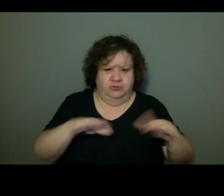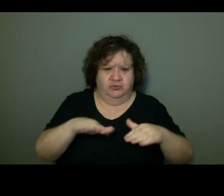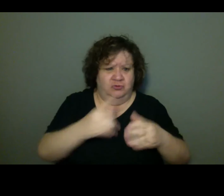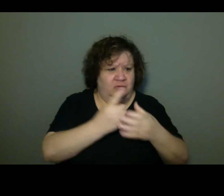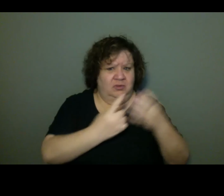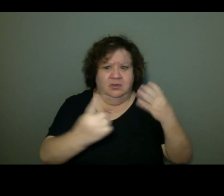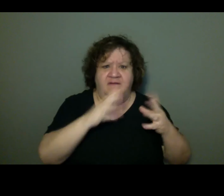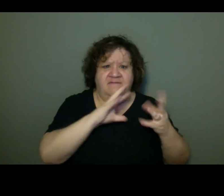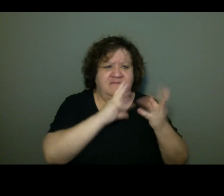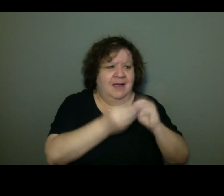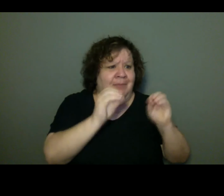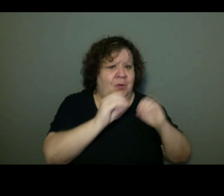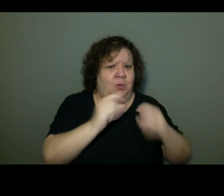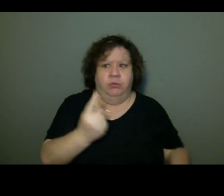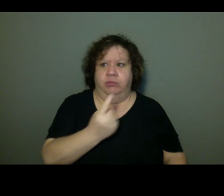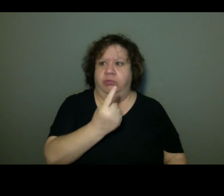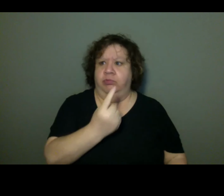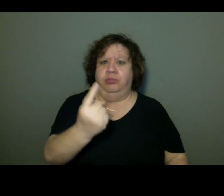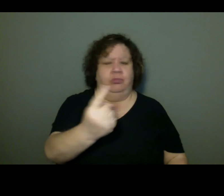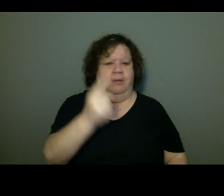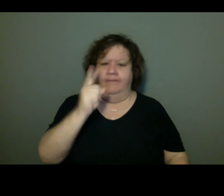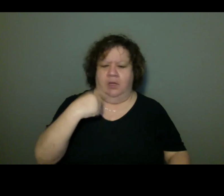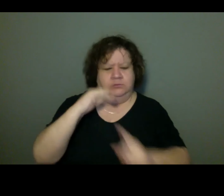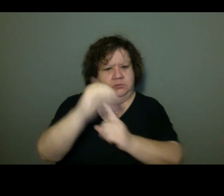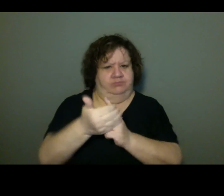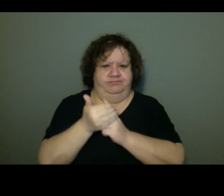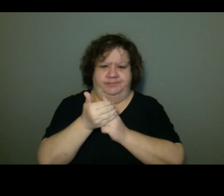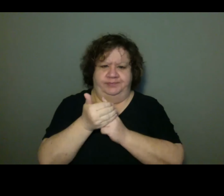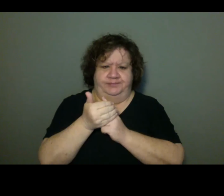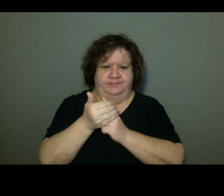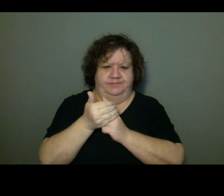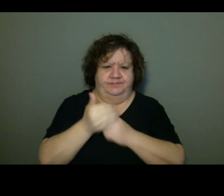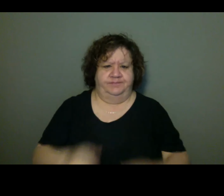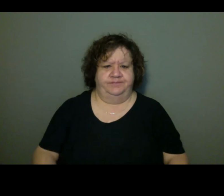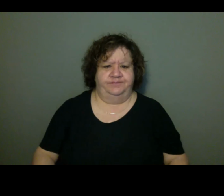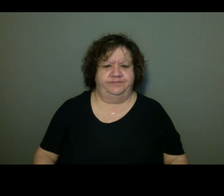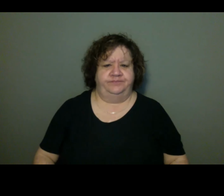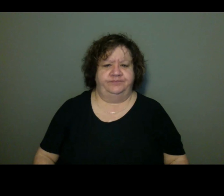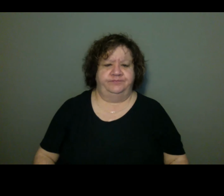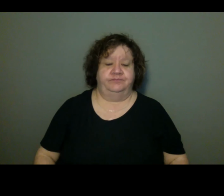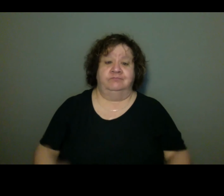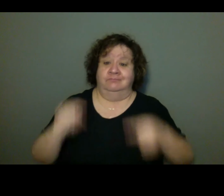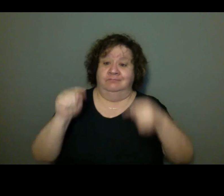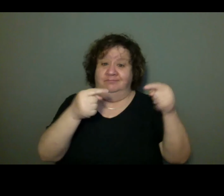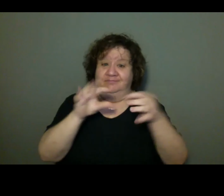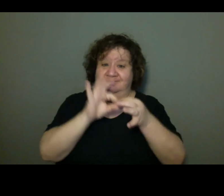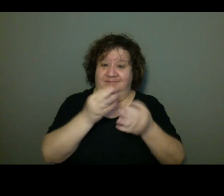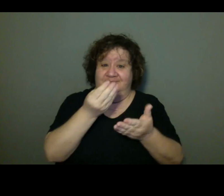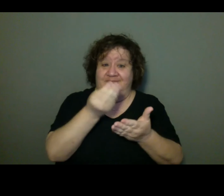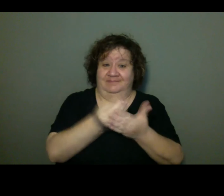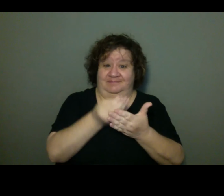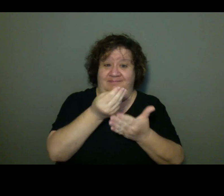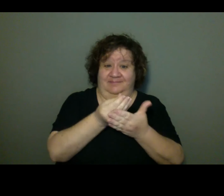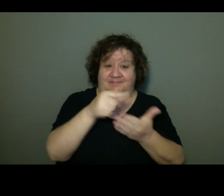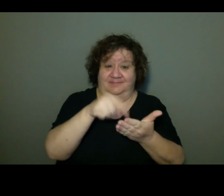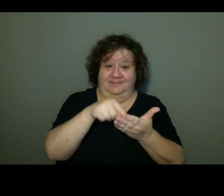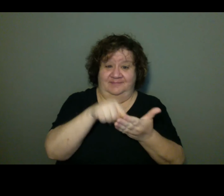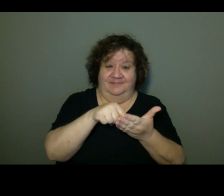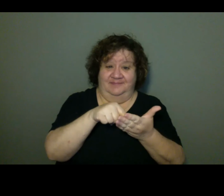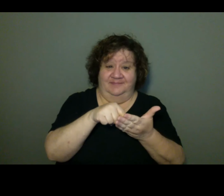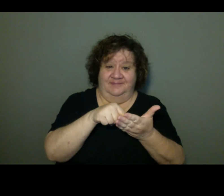la necesidad de que haya mayores recursos económicos. Los niños a menudo, si son de una minoría étnica,